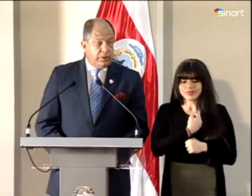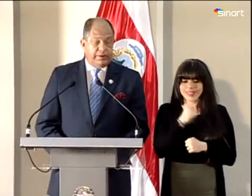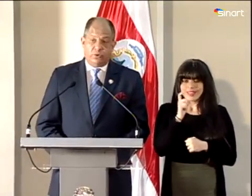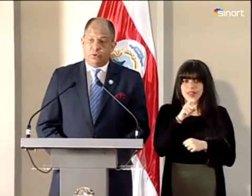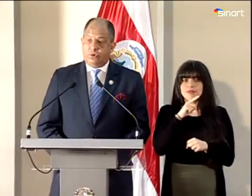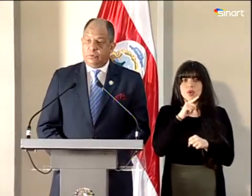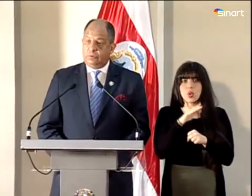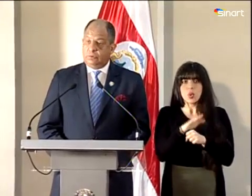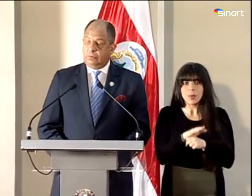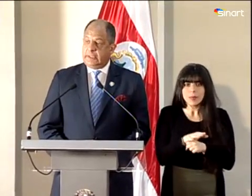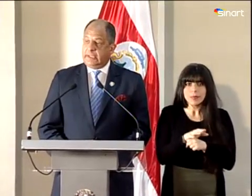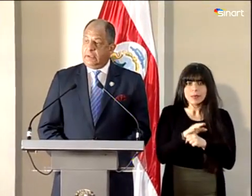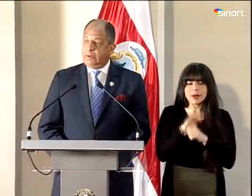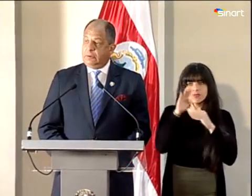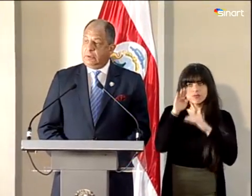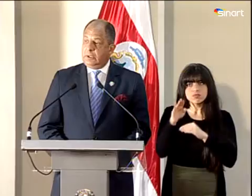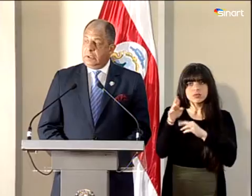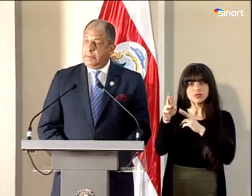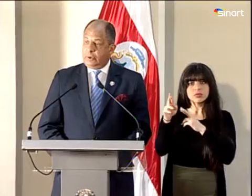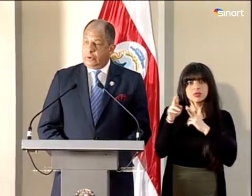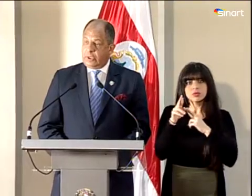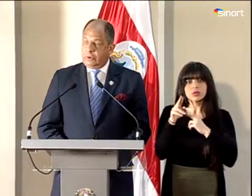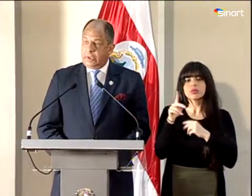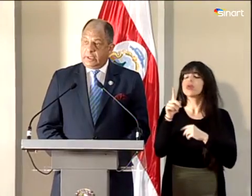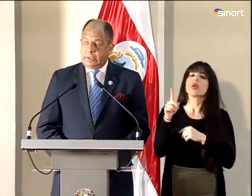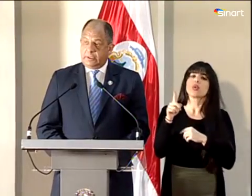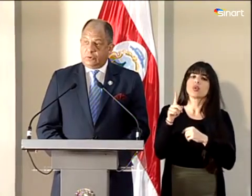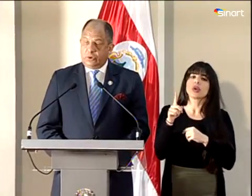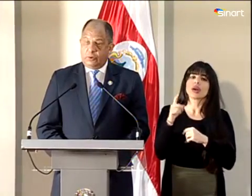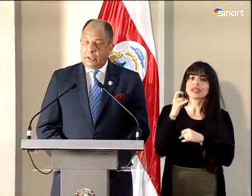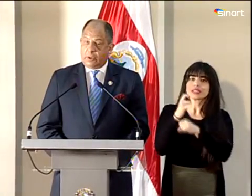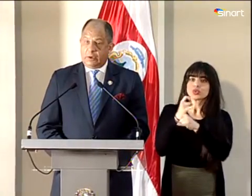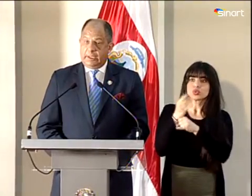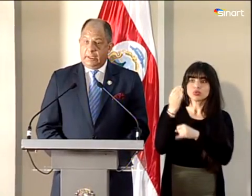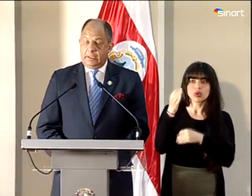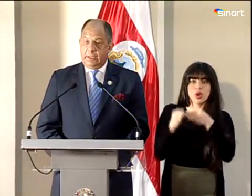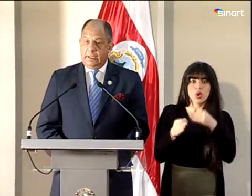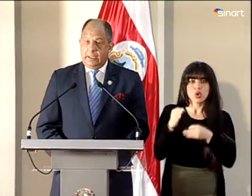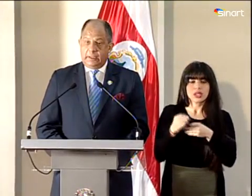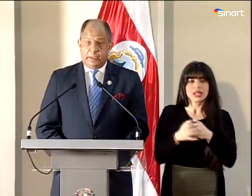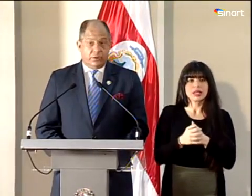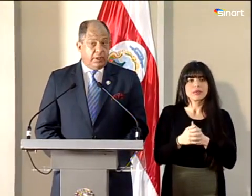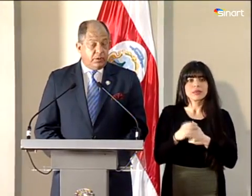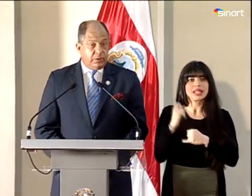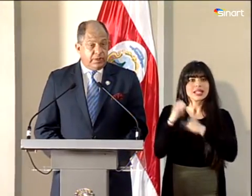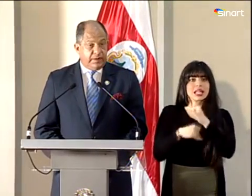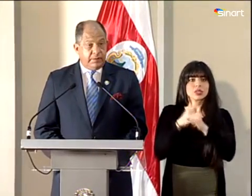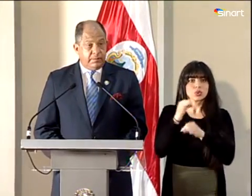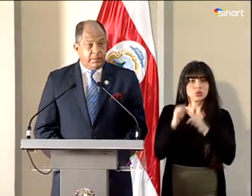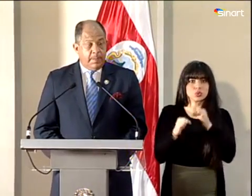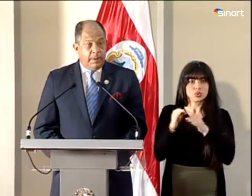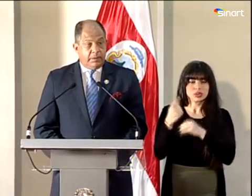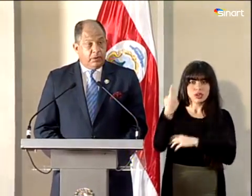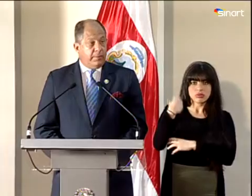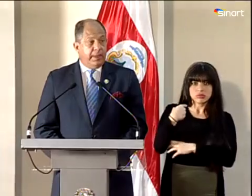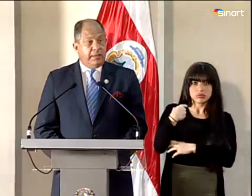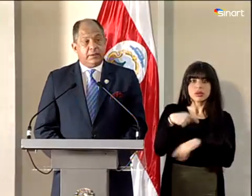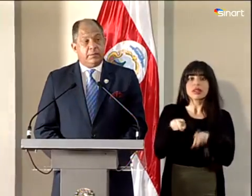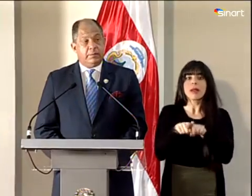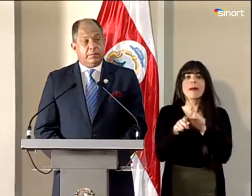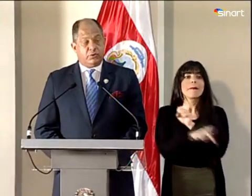con una resolución de un tratado, de una institución como la Corte Internacional de Justicia, sino